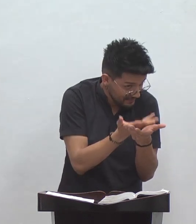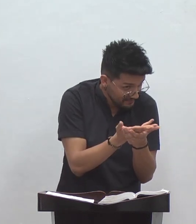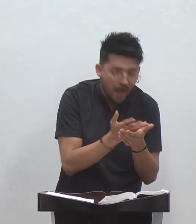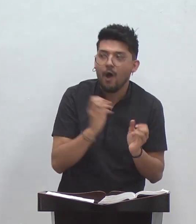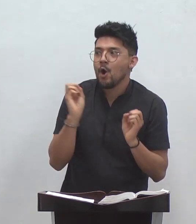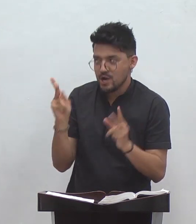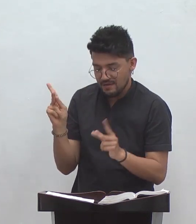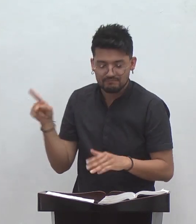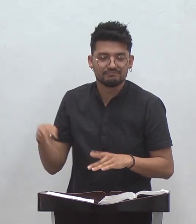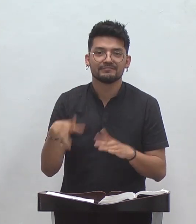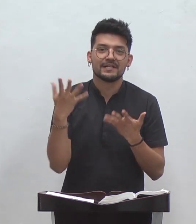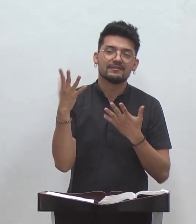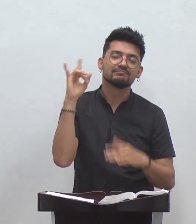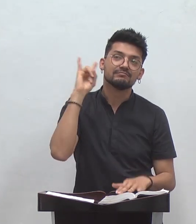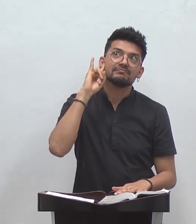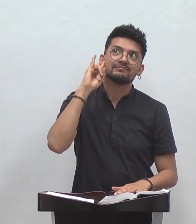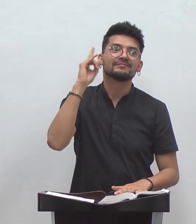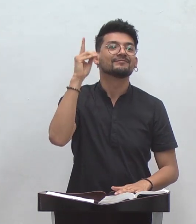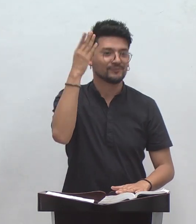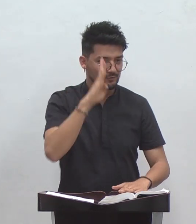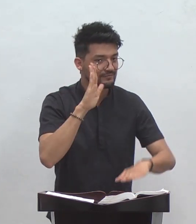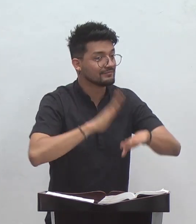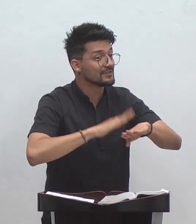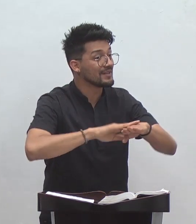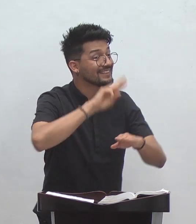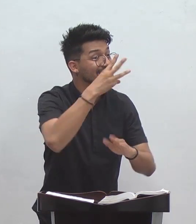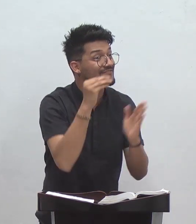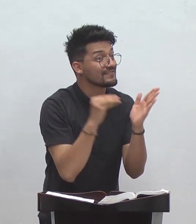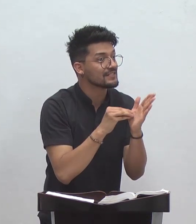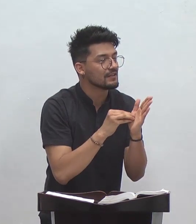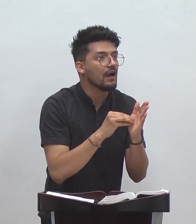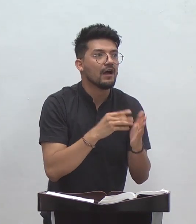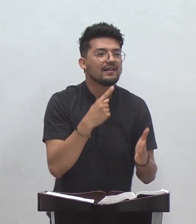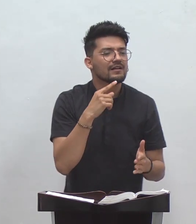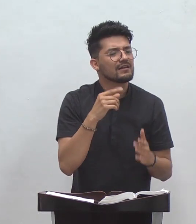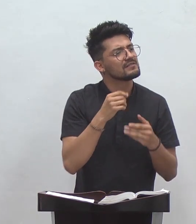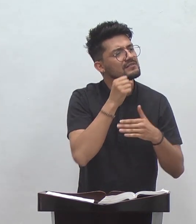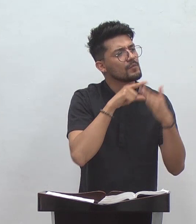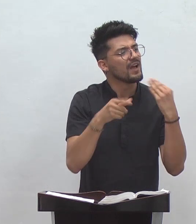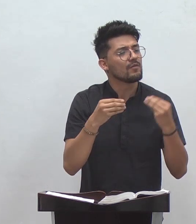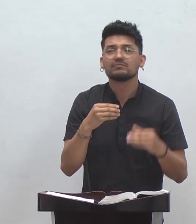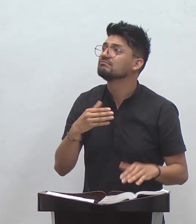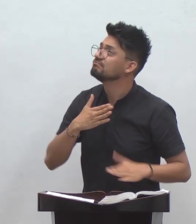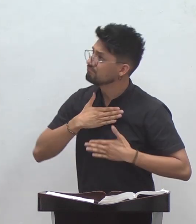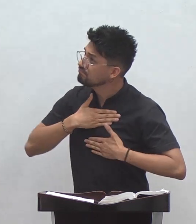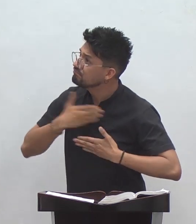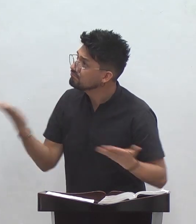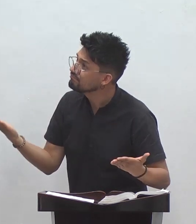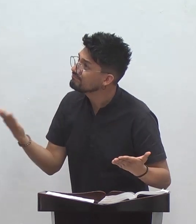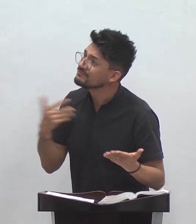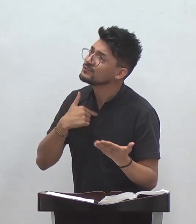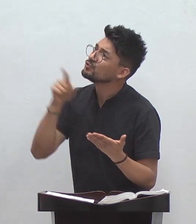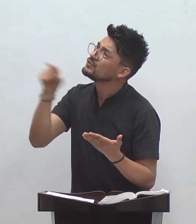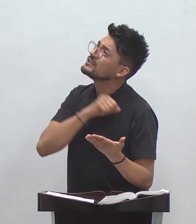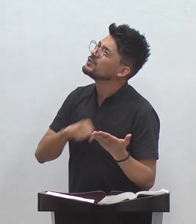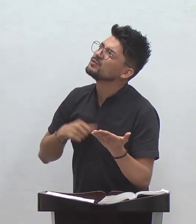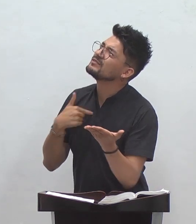Samuel no conocía la voz de Dios. Pero cuando la escuchó por tercera vez, Samuel respondió,